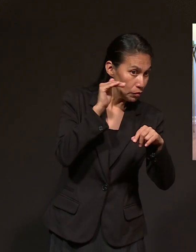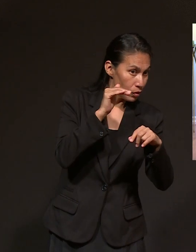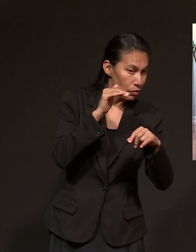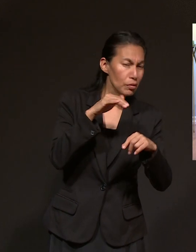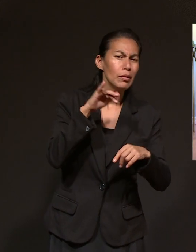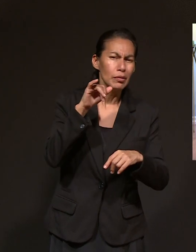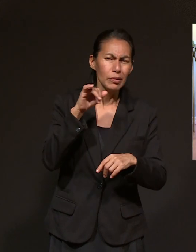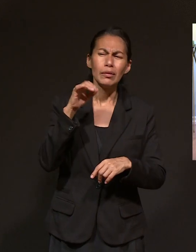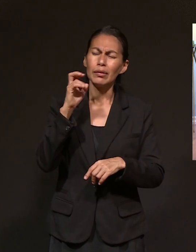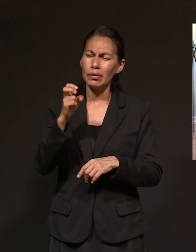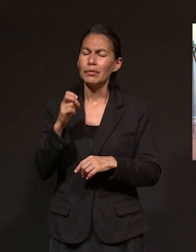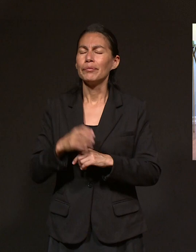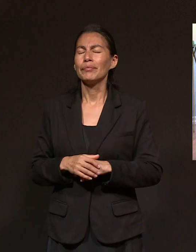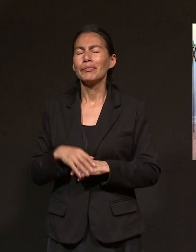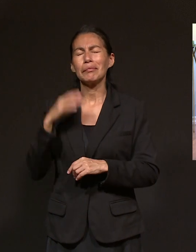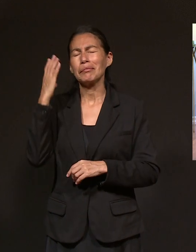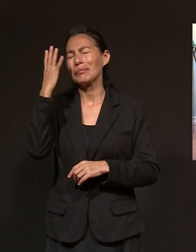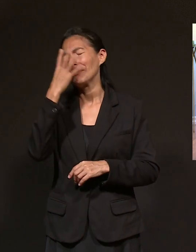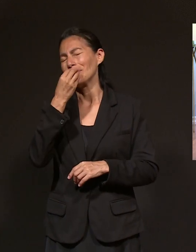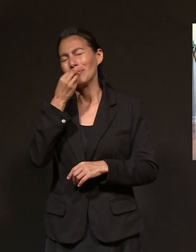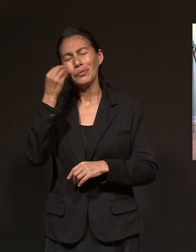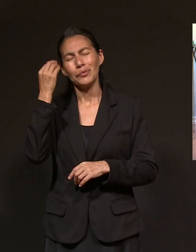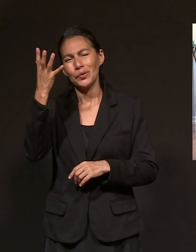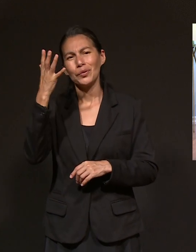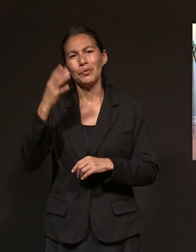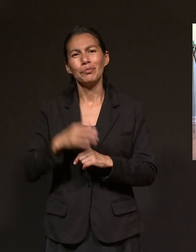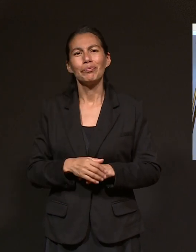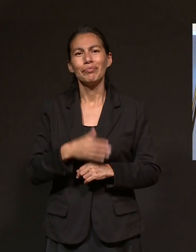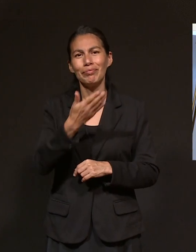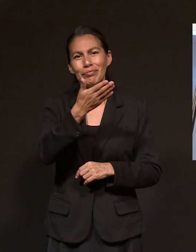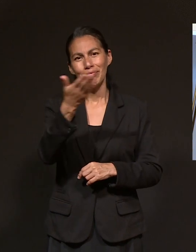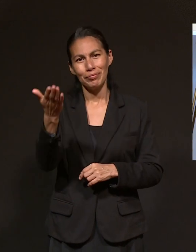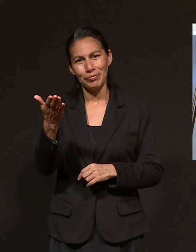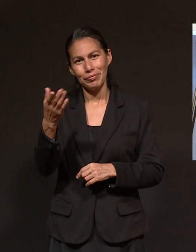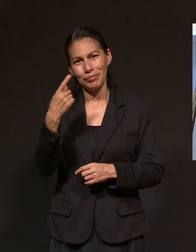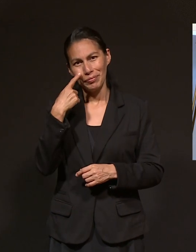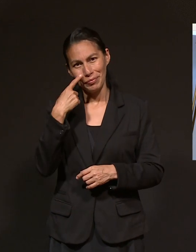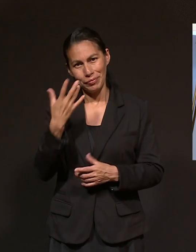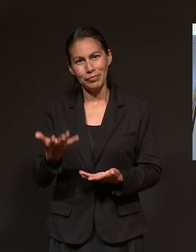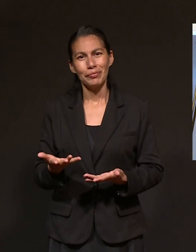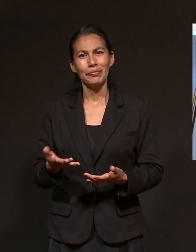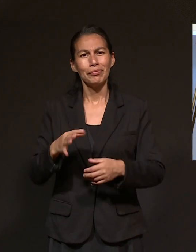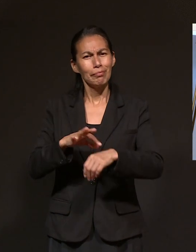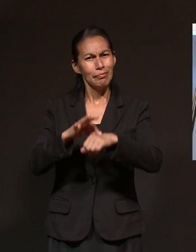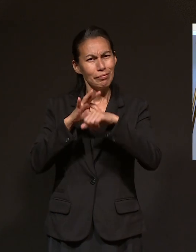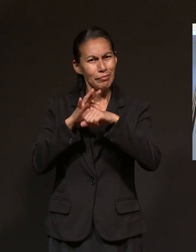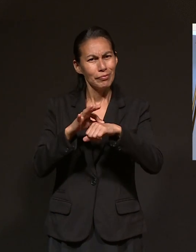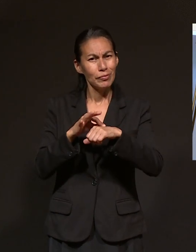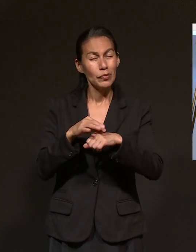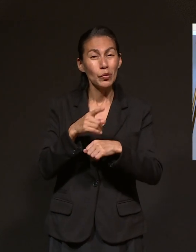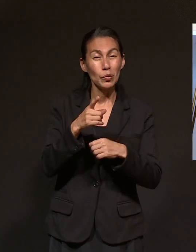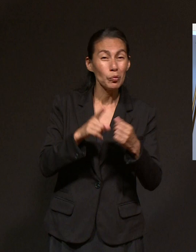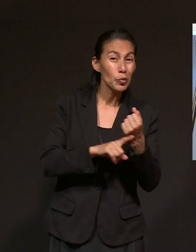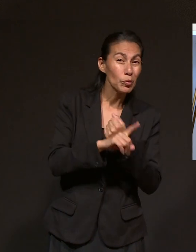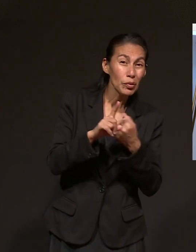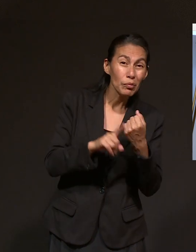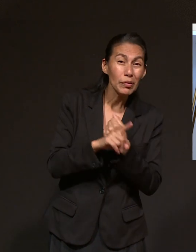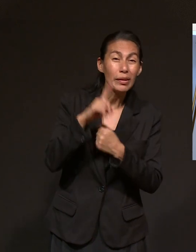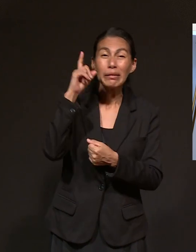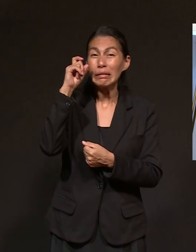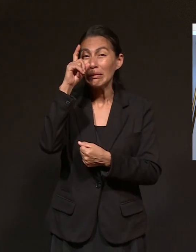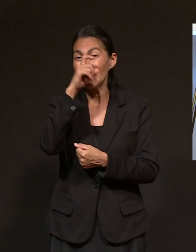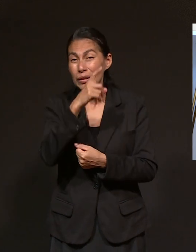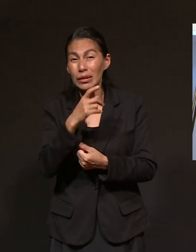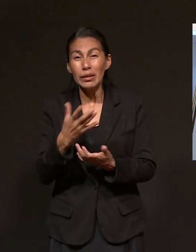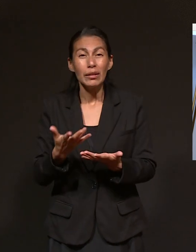Exactamente. Maravilloso. Maravilloso. Maravilloso. Queridos, ustedes han visto, no importa la